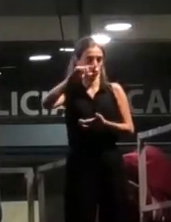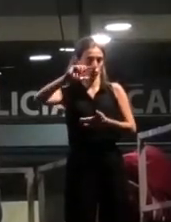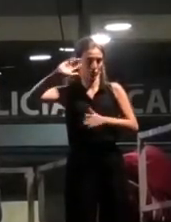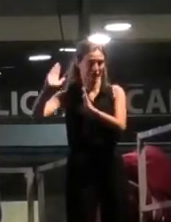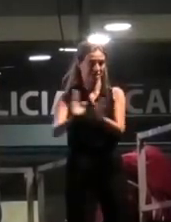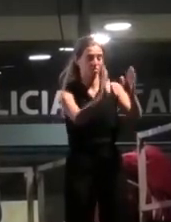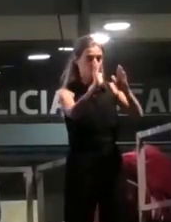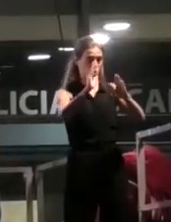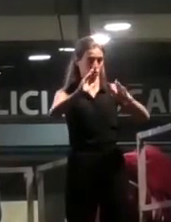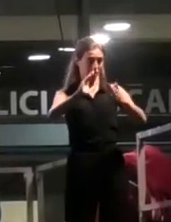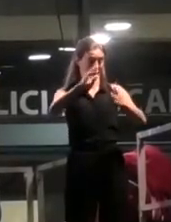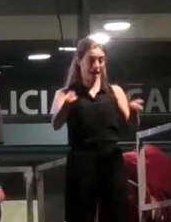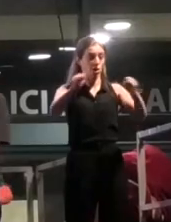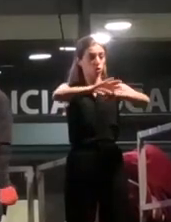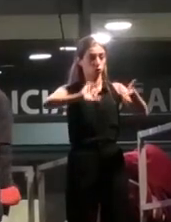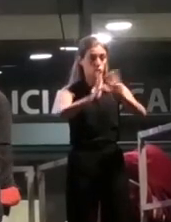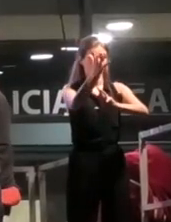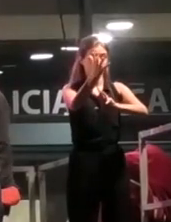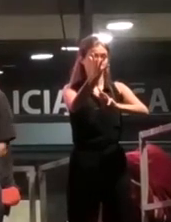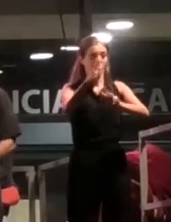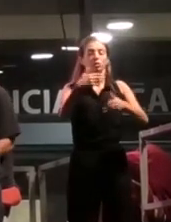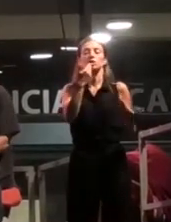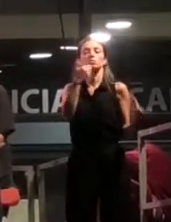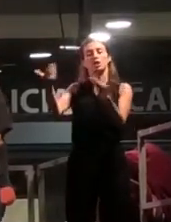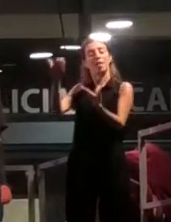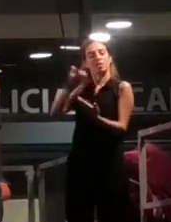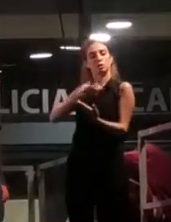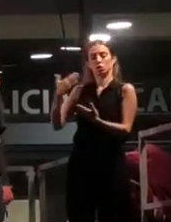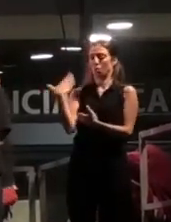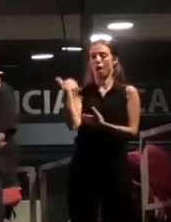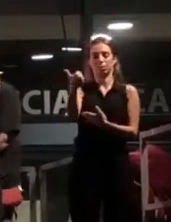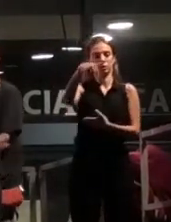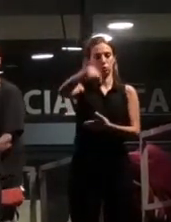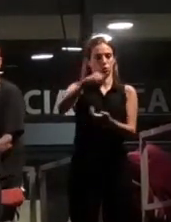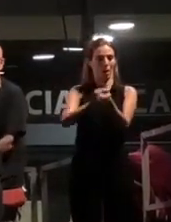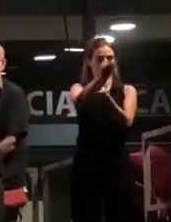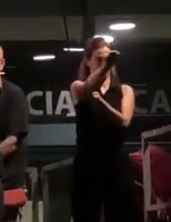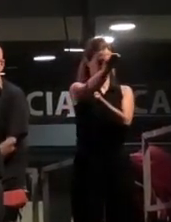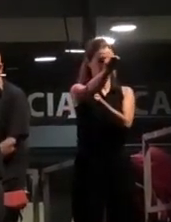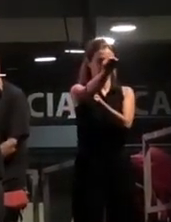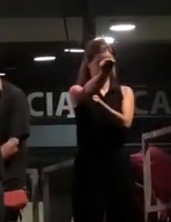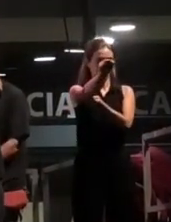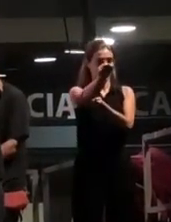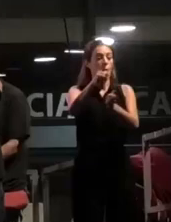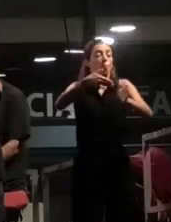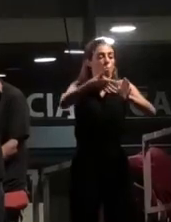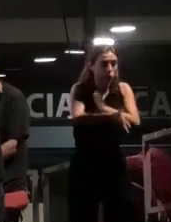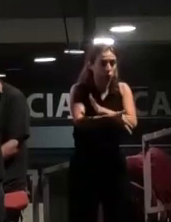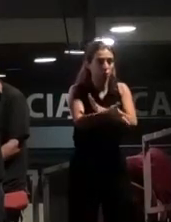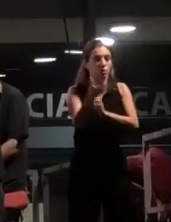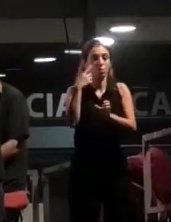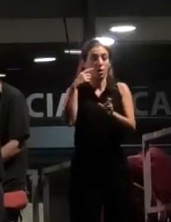Agraïm que l'Ajuntament, tenint en compte aquesta efemèride, ens hagi convidat a fer el pregó, en el qual hi